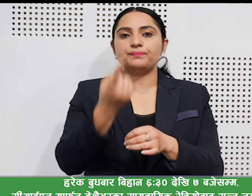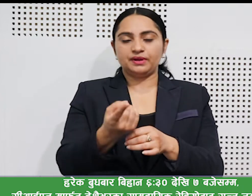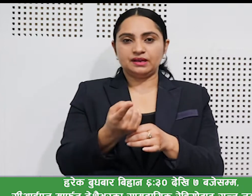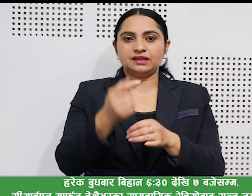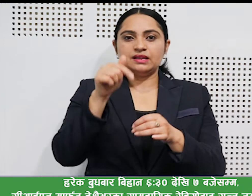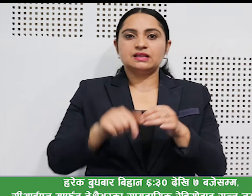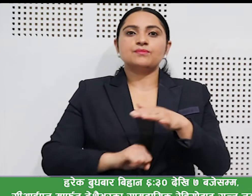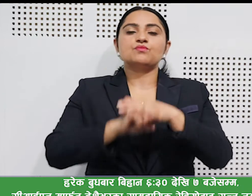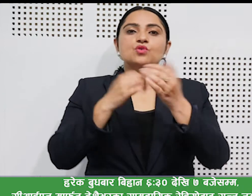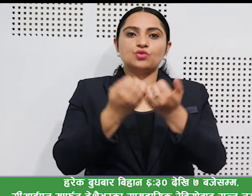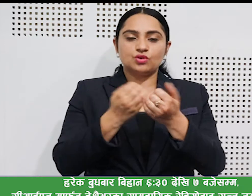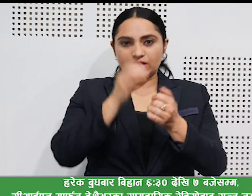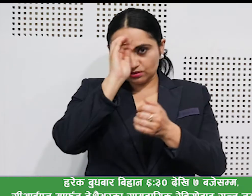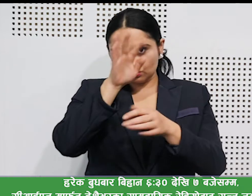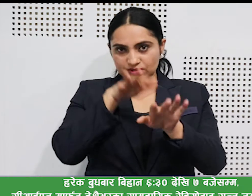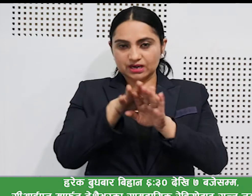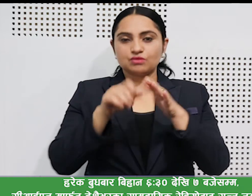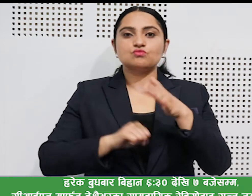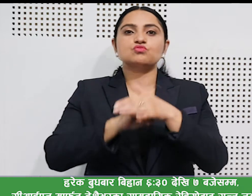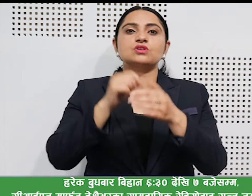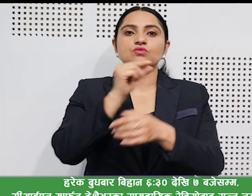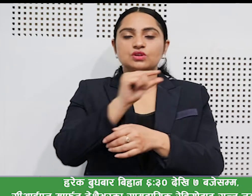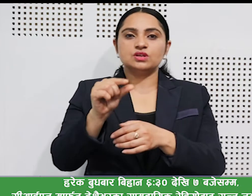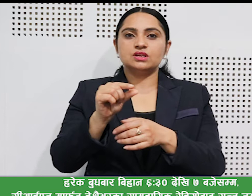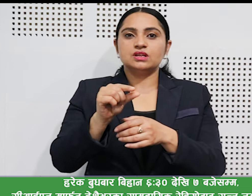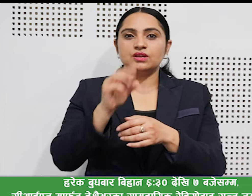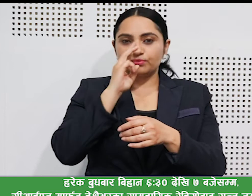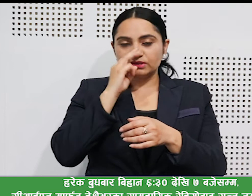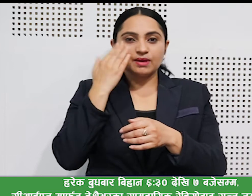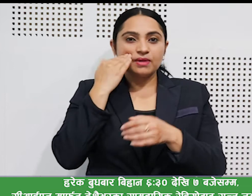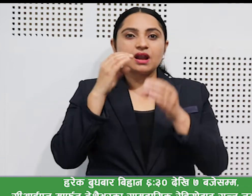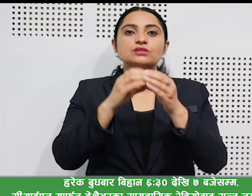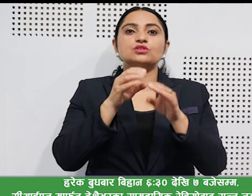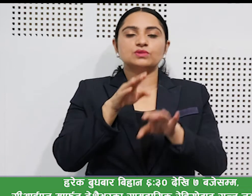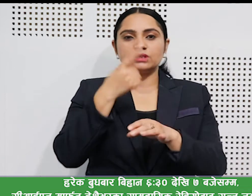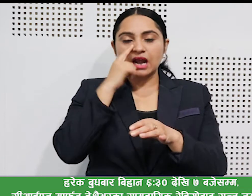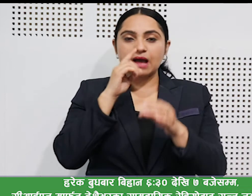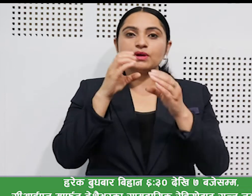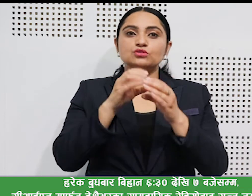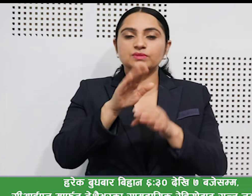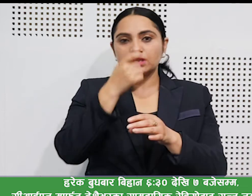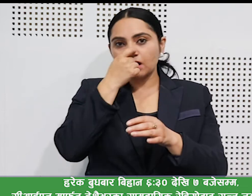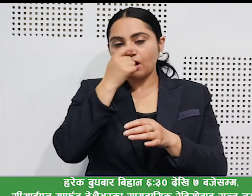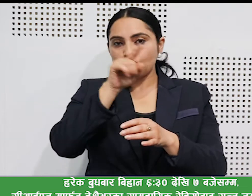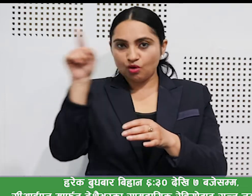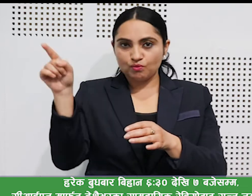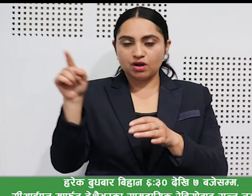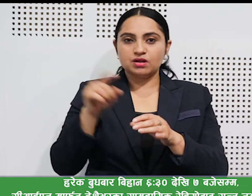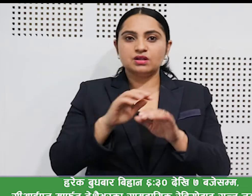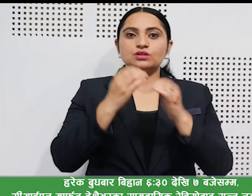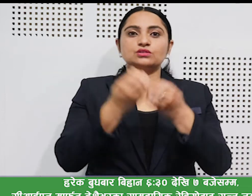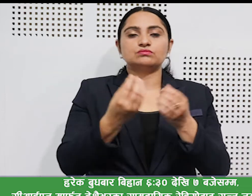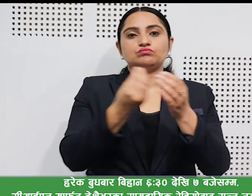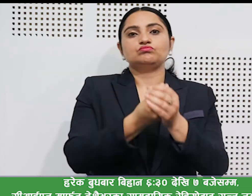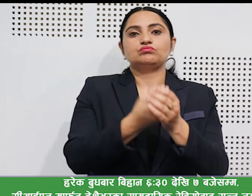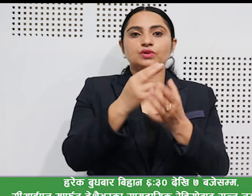चाहिँ मुख्य गरी सूचनाहरू पुर्याउने सन्दर्भमा चाहिँ महिला समूहहरू छन्, गाउँ गाउँमा आमा समूहहरू भयो, समुदायमा संगठित भएर